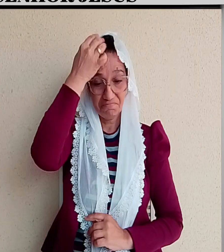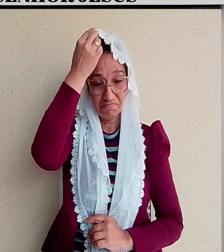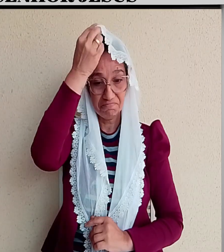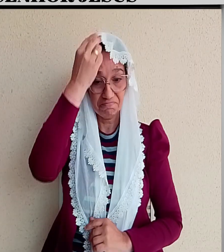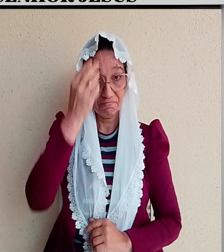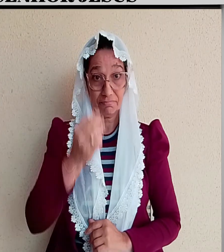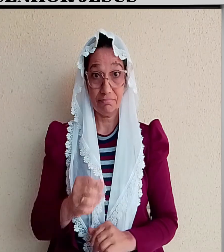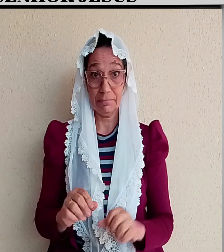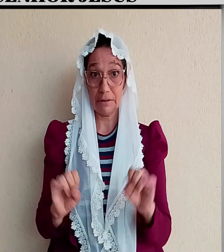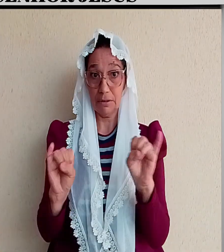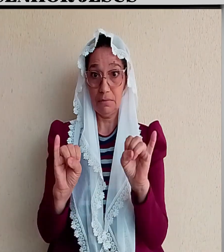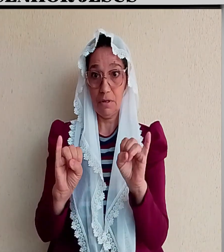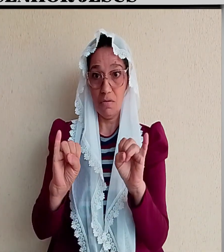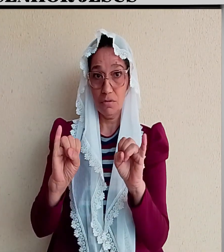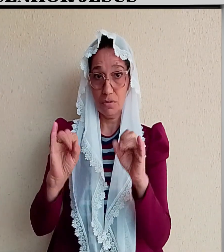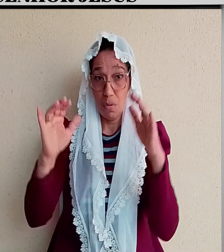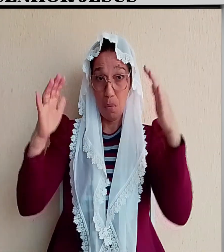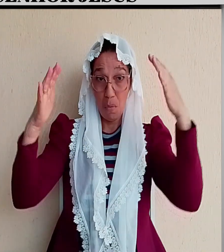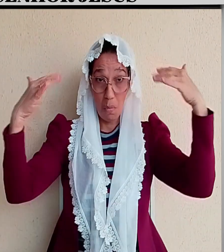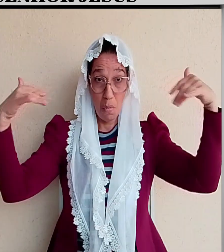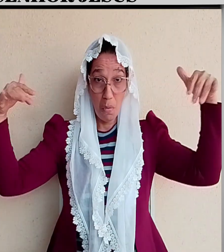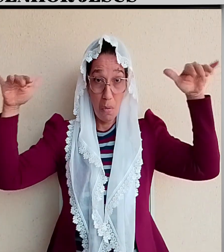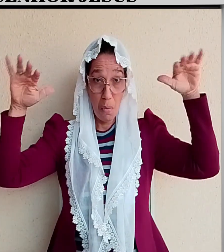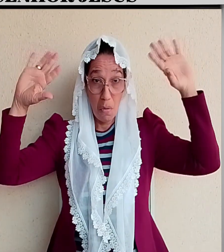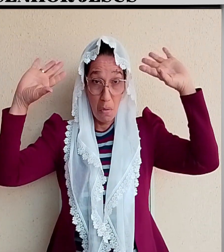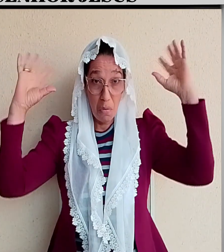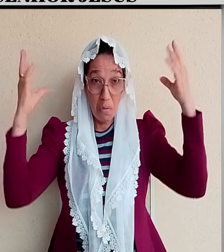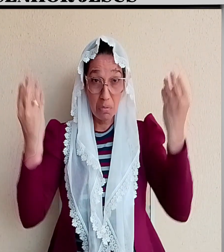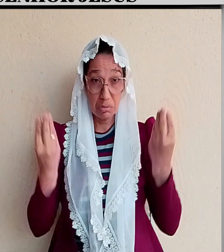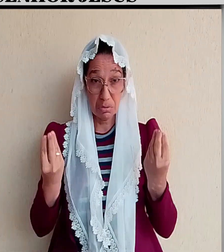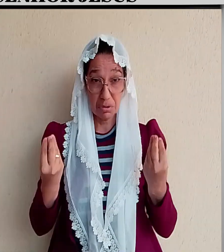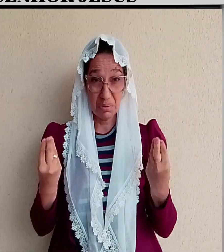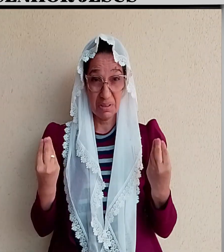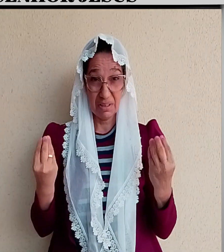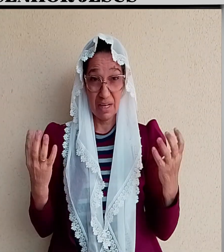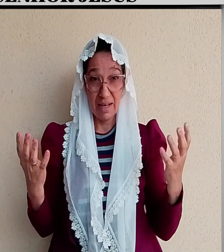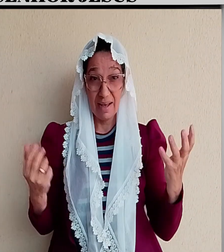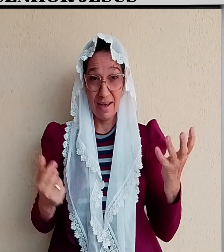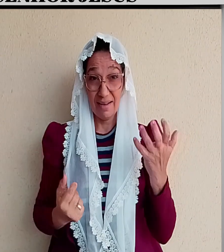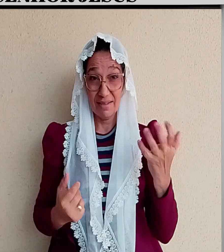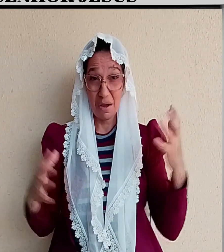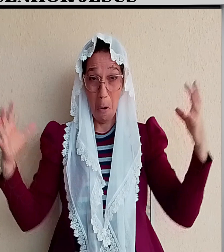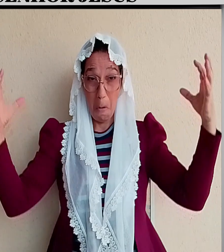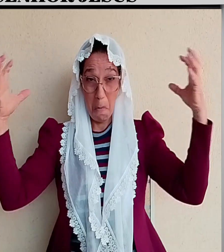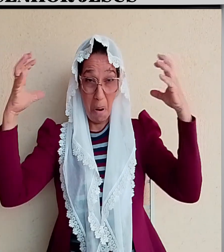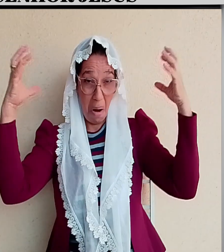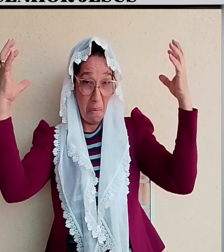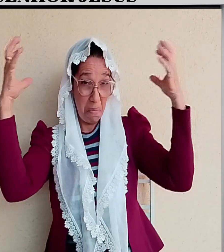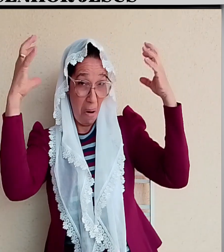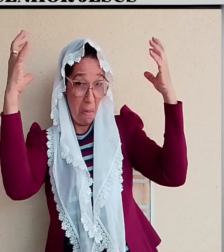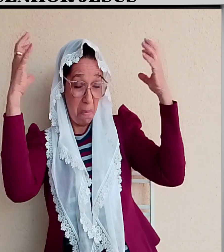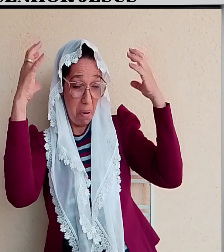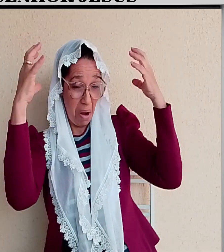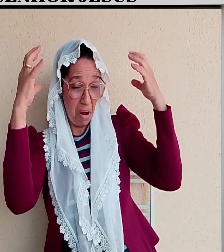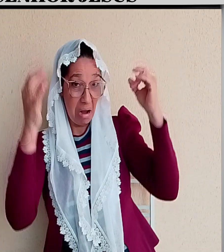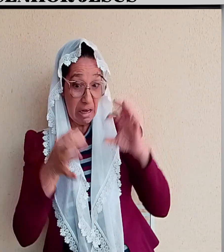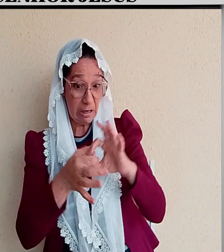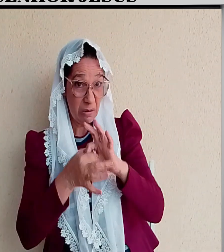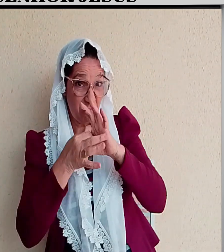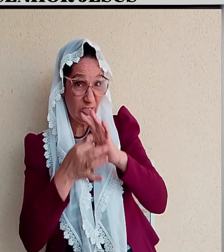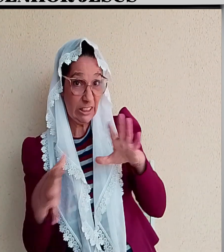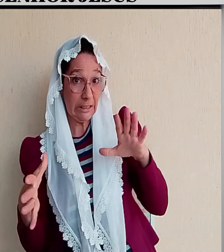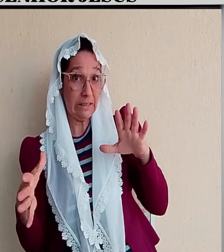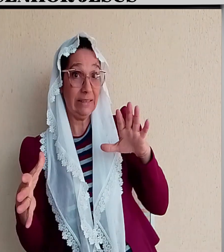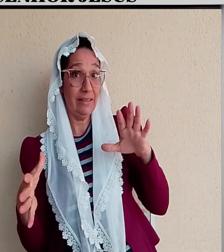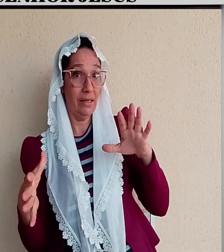nós, mas que possamos estar 100% ligados nele, como ele está no Pai. Glória a Deus. E nós temos certeza que